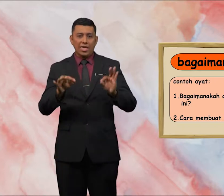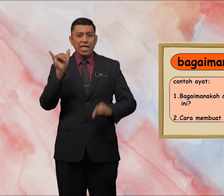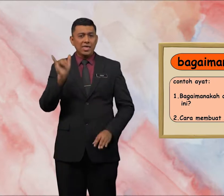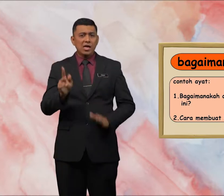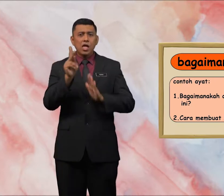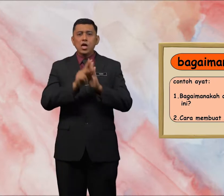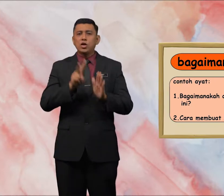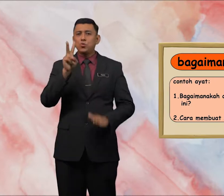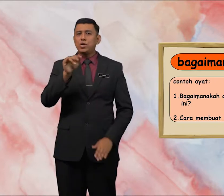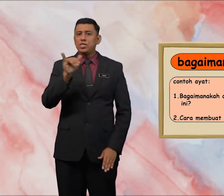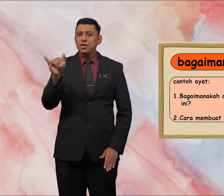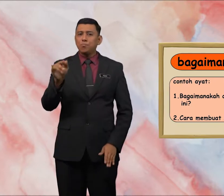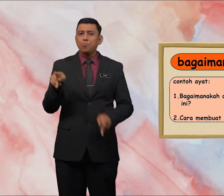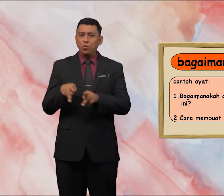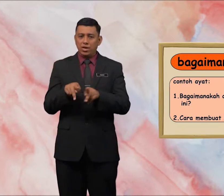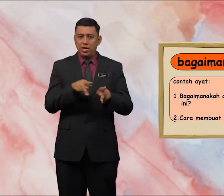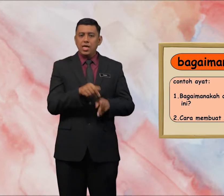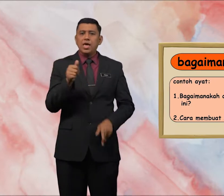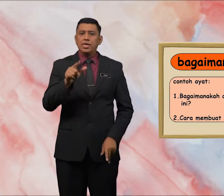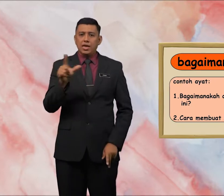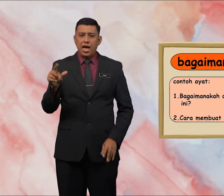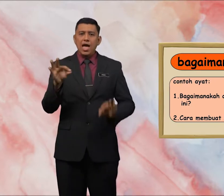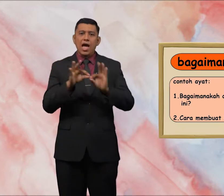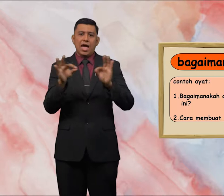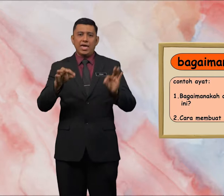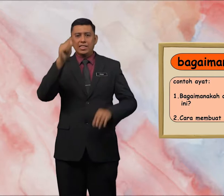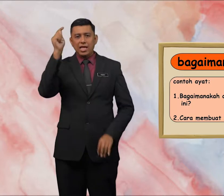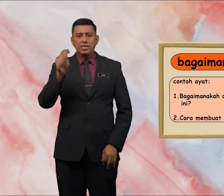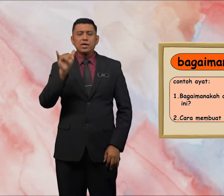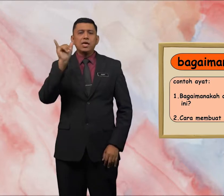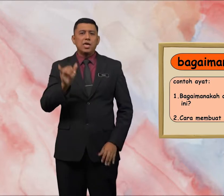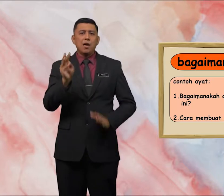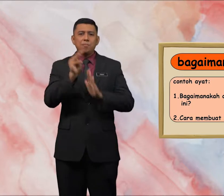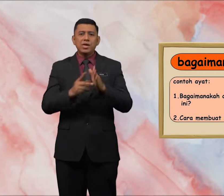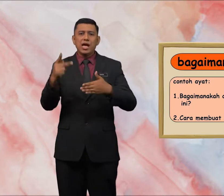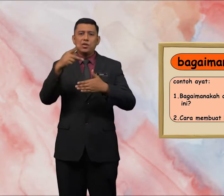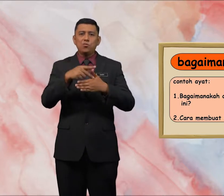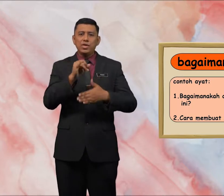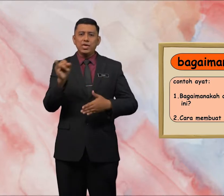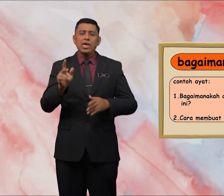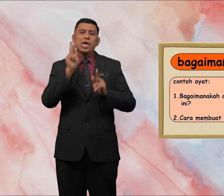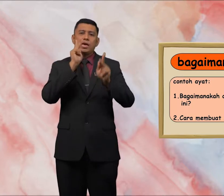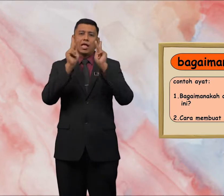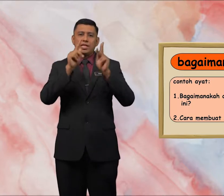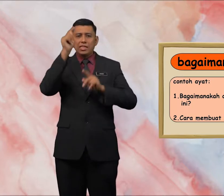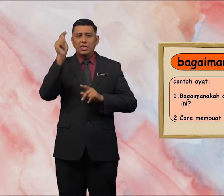Ayat yang keduanya pula ialah ayat tanya yang mengandungi kata tanya